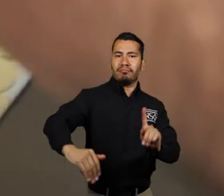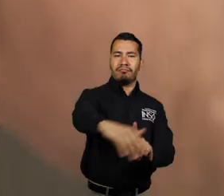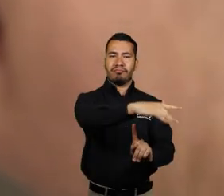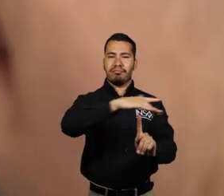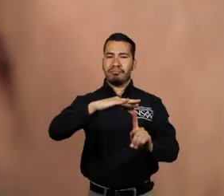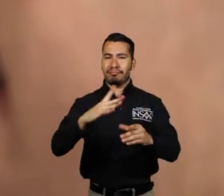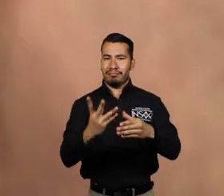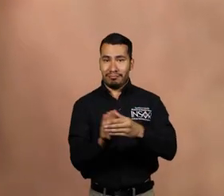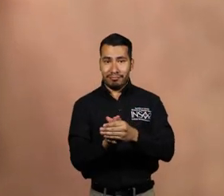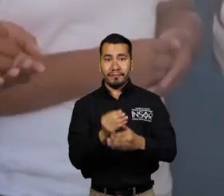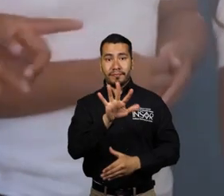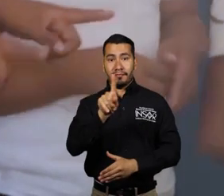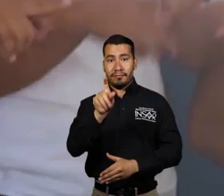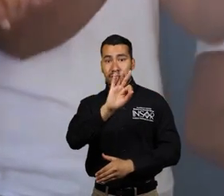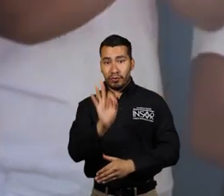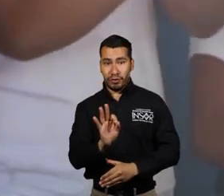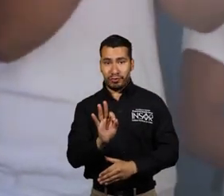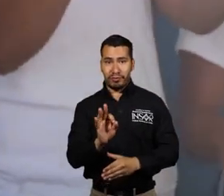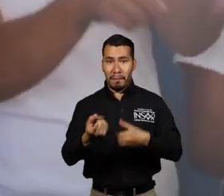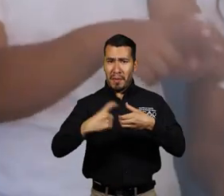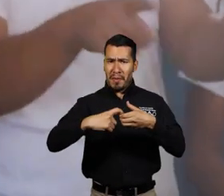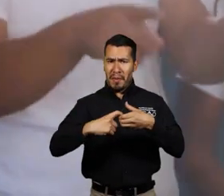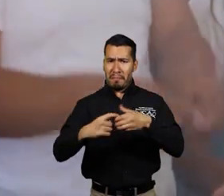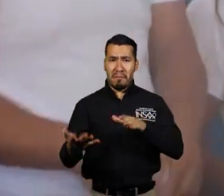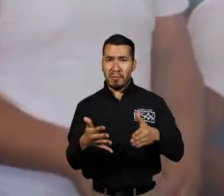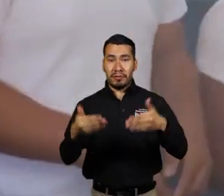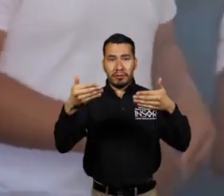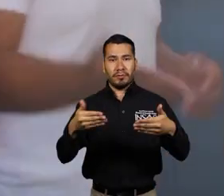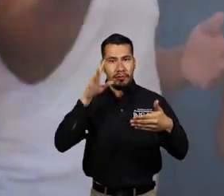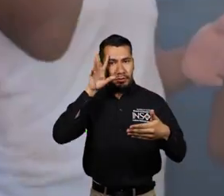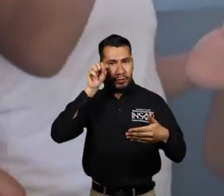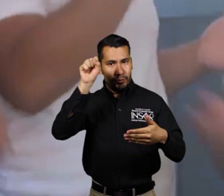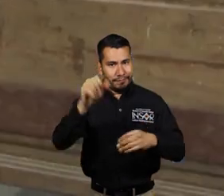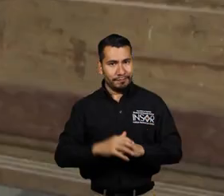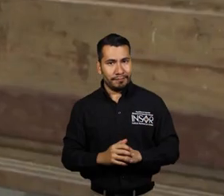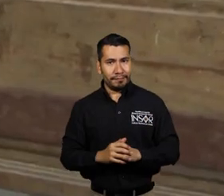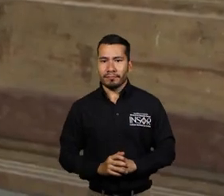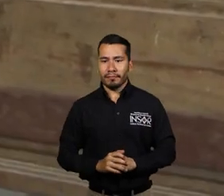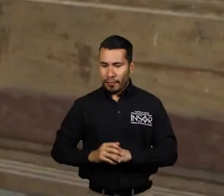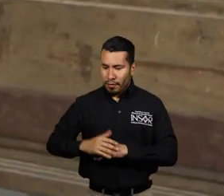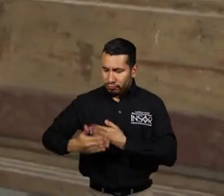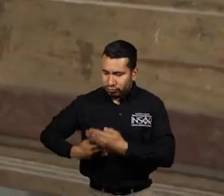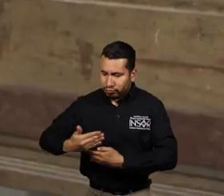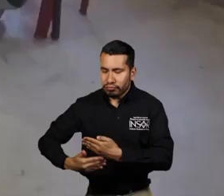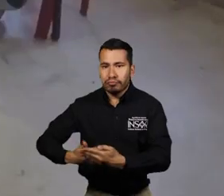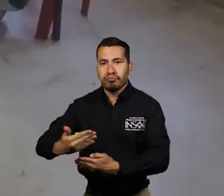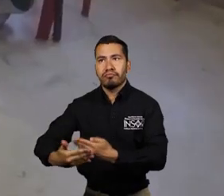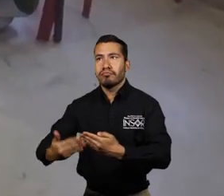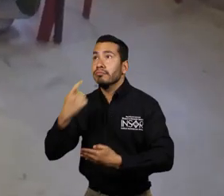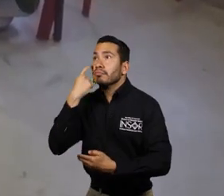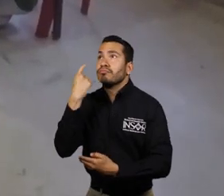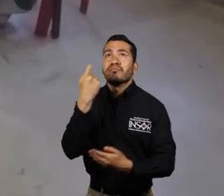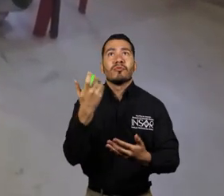entornos incluyentes hoy tenemos matriculados en el país más de 185.000 niños con discapacidad para avanzar en este